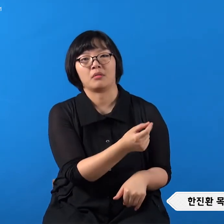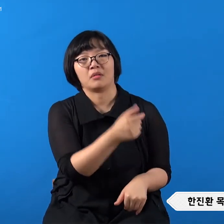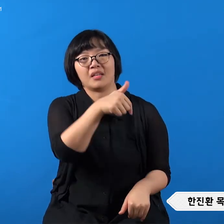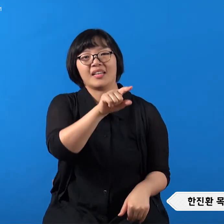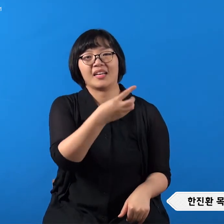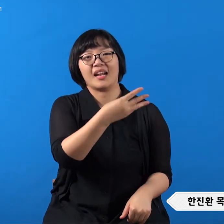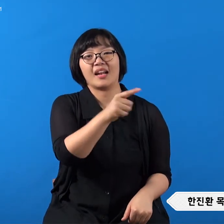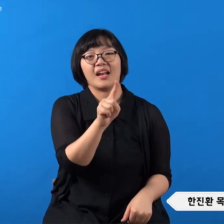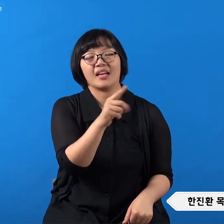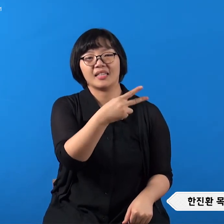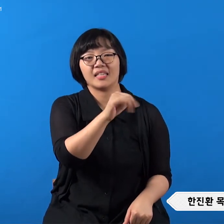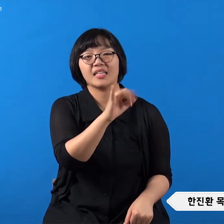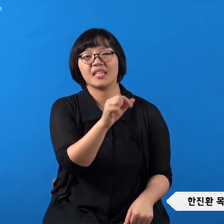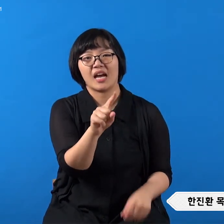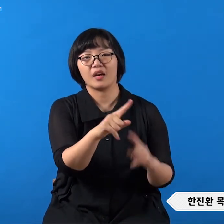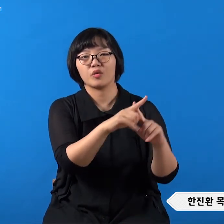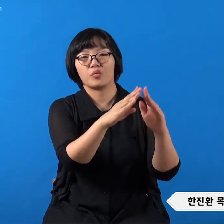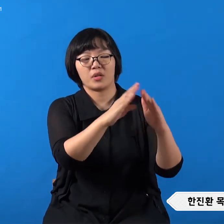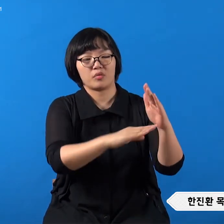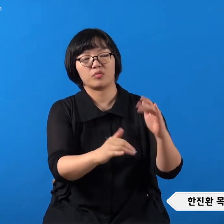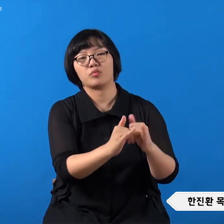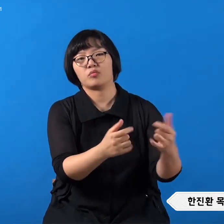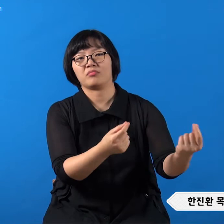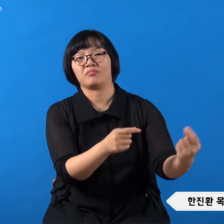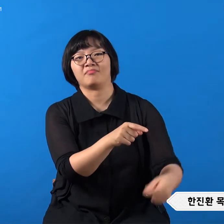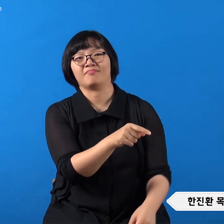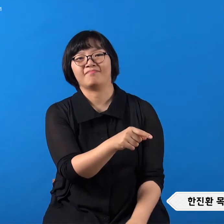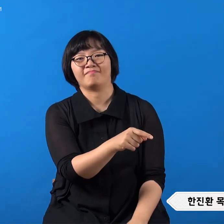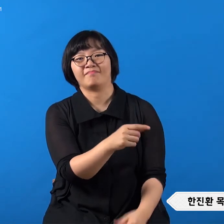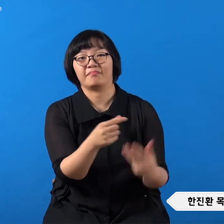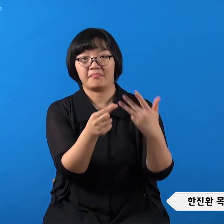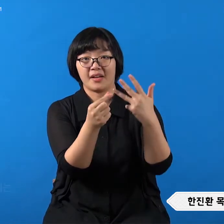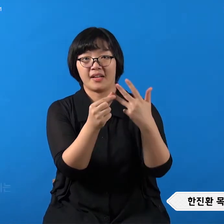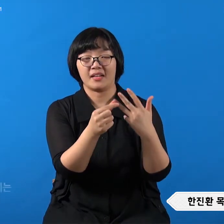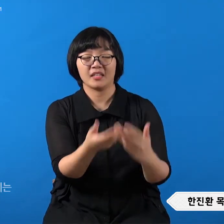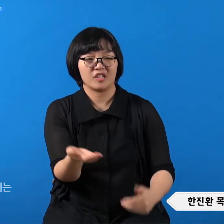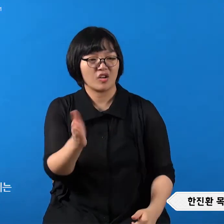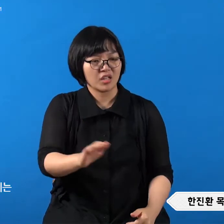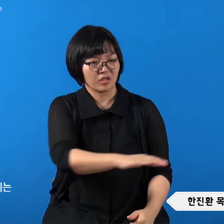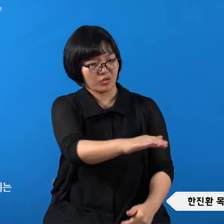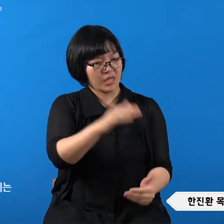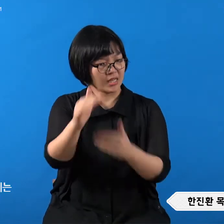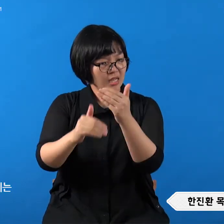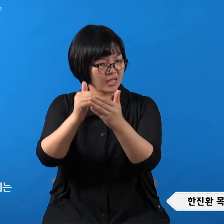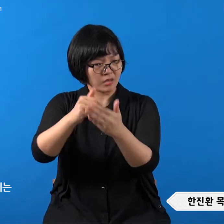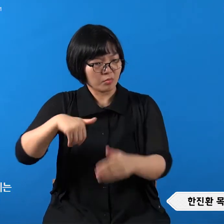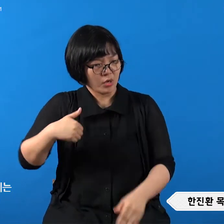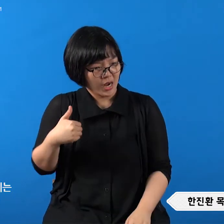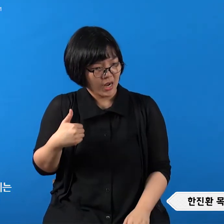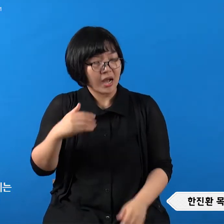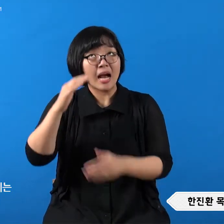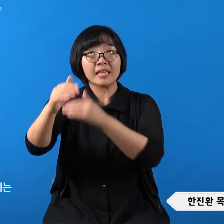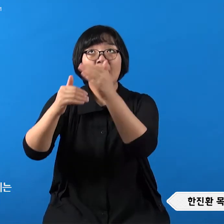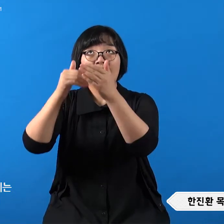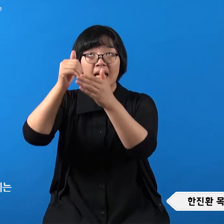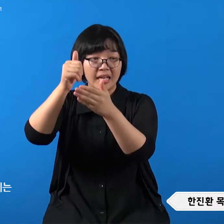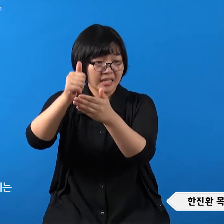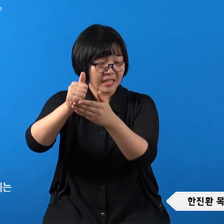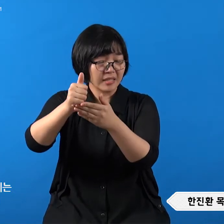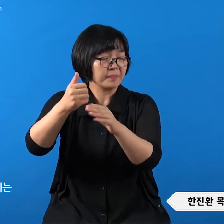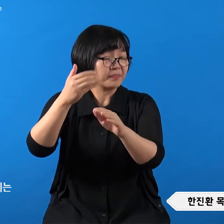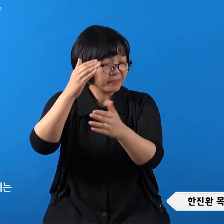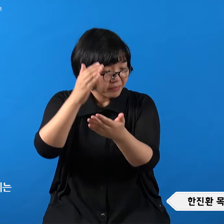교인들이 그랬습니다. 8절부터 보면 그러나 너희가 그때는 하나님을 알지 못하여 본질상 하나님이